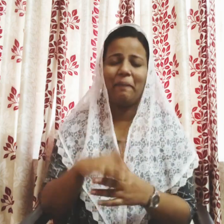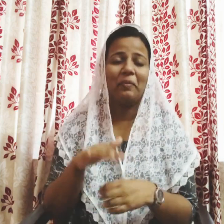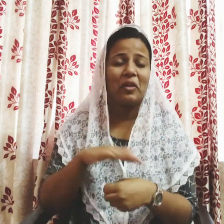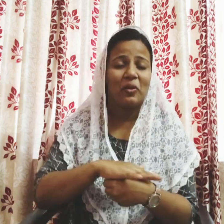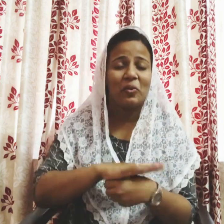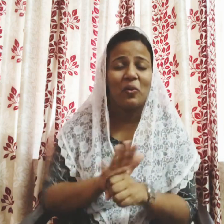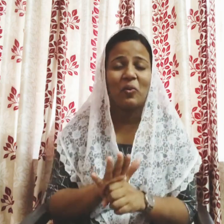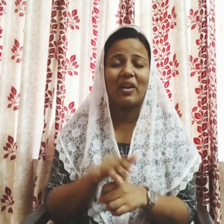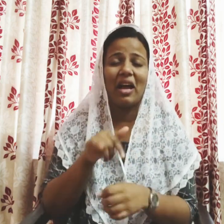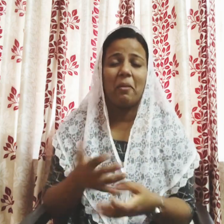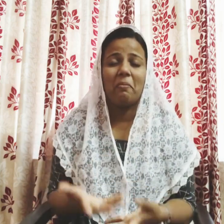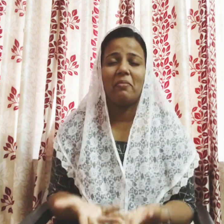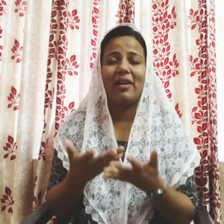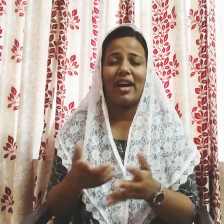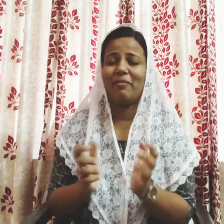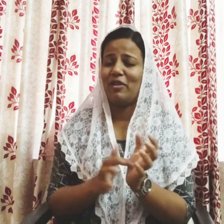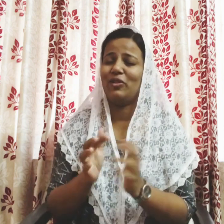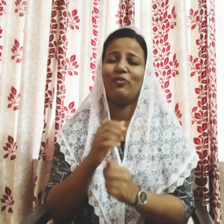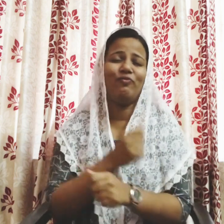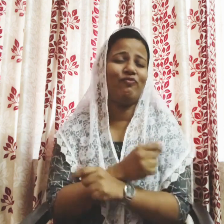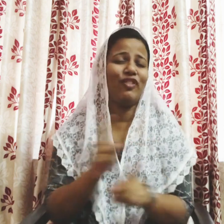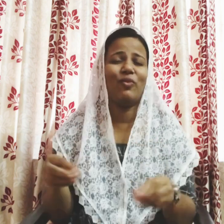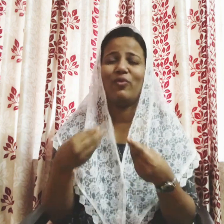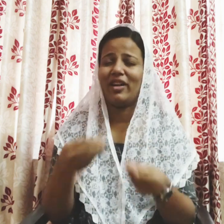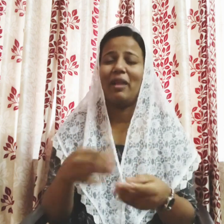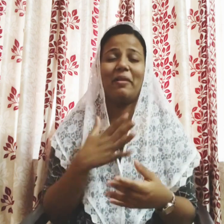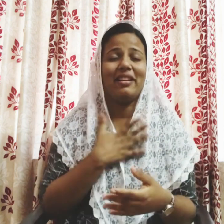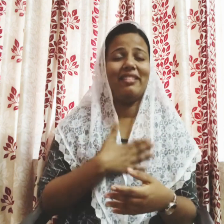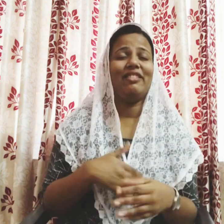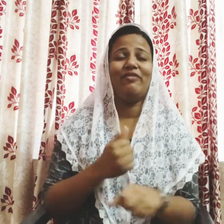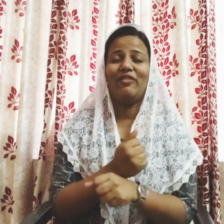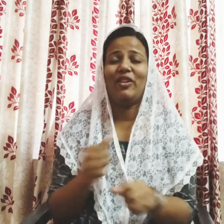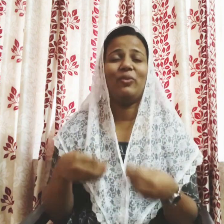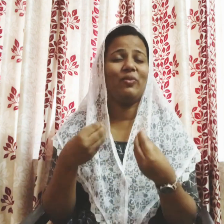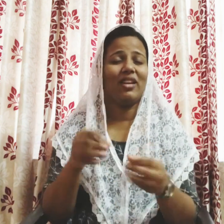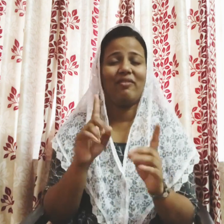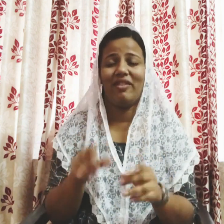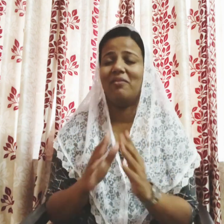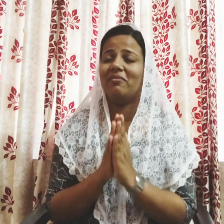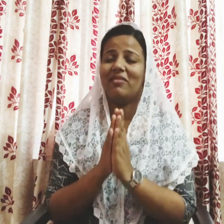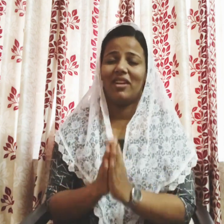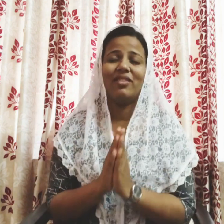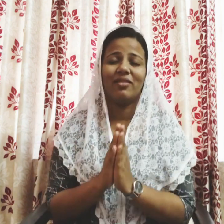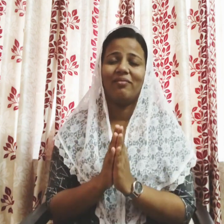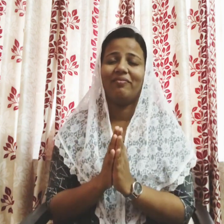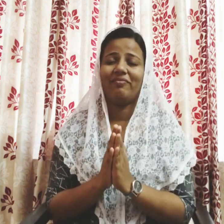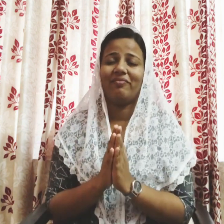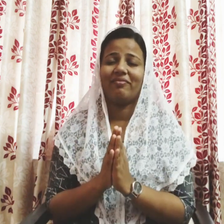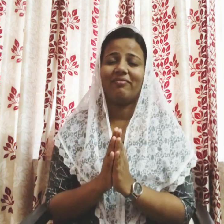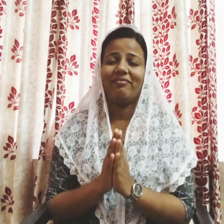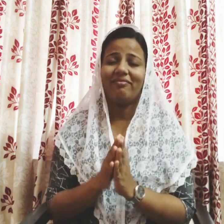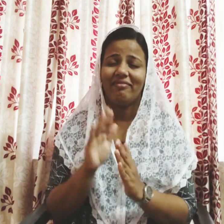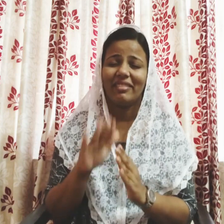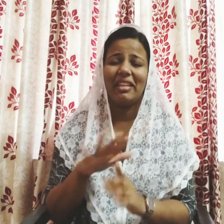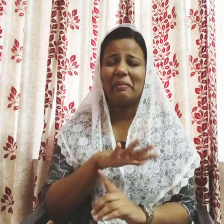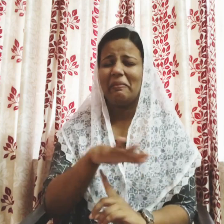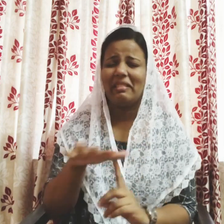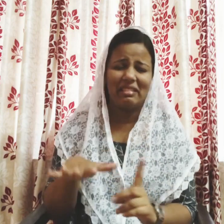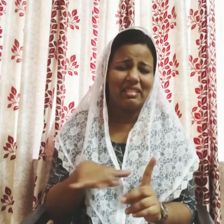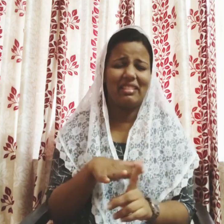കർത്താവെ കൊറോണയാൽ ഭാരപ്പെടുന്നവരെ വിടുവിക്കണമേ. പൂർണ്ണാരോഗ്യവും സൗഖ്യവും സ്വസ്ഥതയും കൊടുത്ത് അനുഗ്രഹിക്കുന്നതിനായിട്ട് സ്തോത്രം. അവൻ കർത്താവെ ഈ പ്രതിസന്ധികളുടെ നടുവിൽ